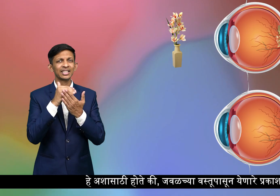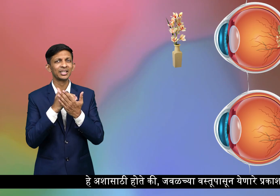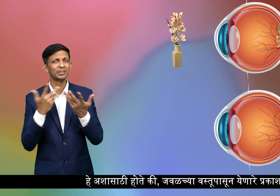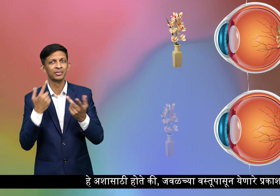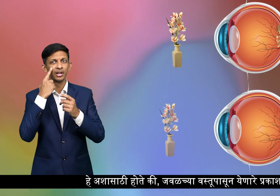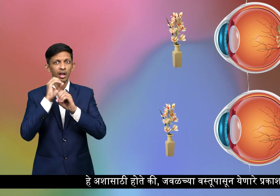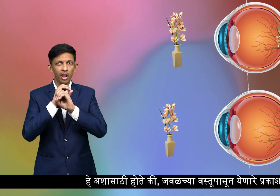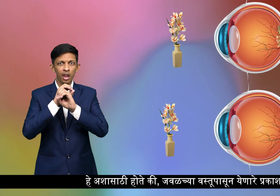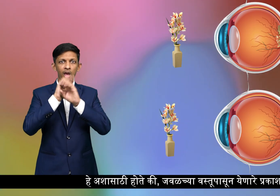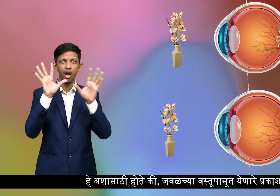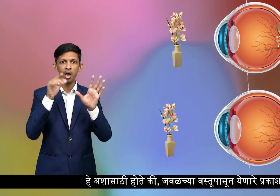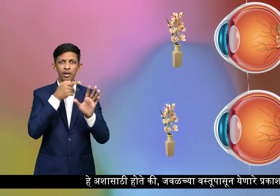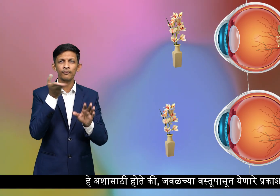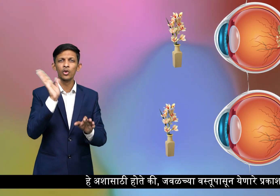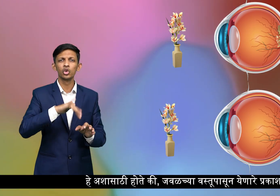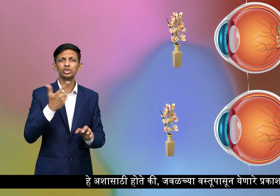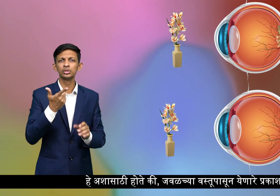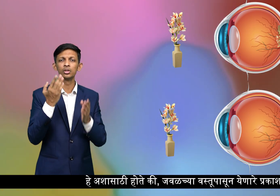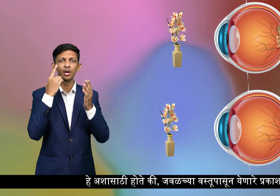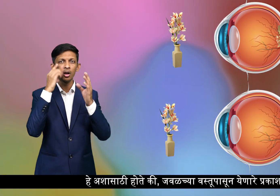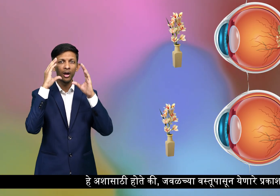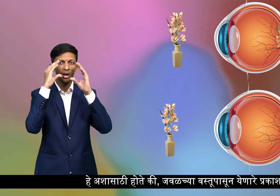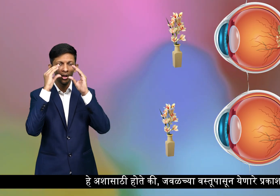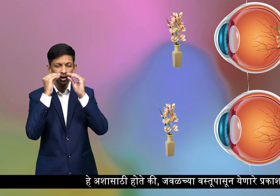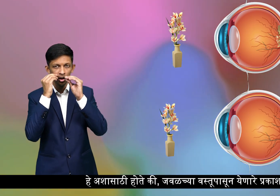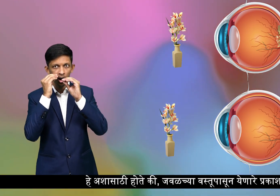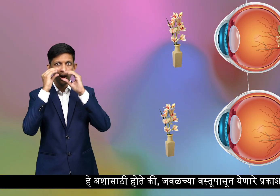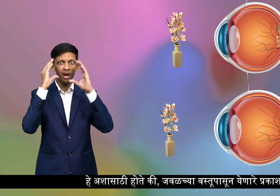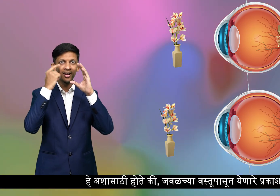हे अशासाठी होते की जवळच्या वस्तूपासून येणारे प्रकाशकिरण